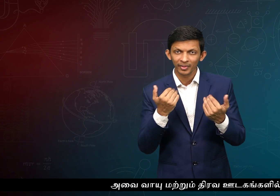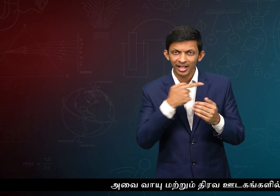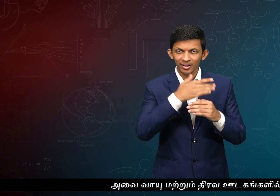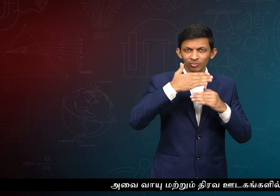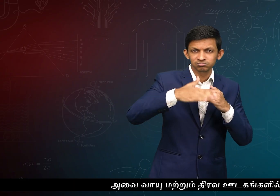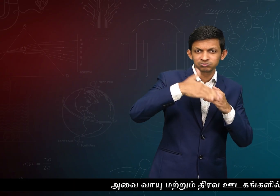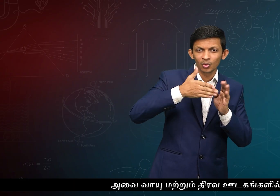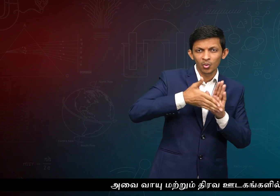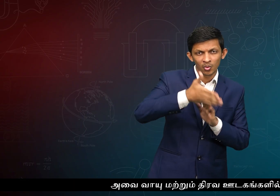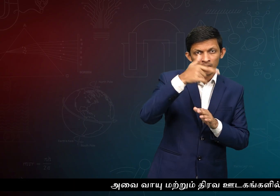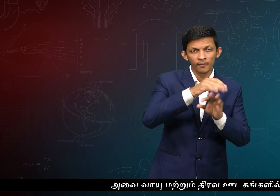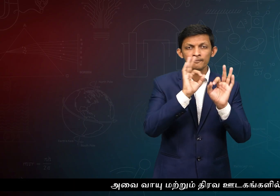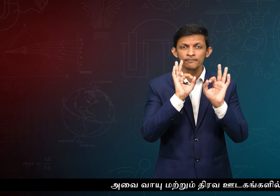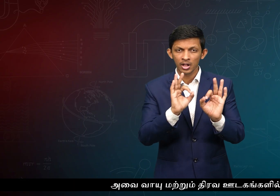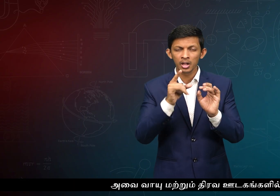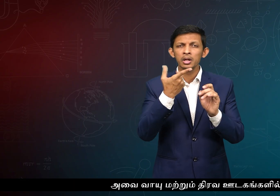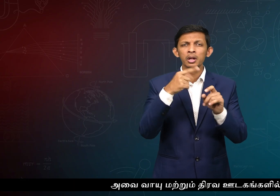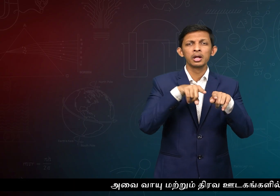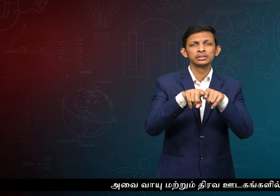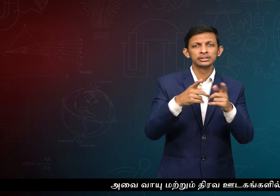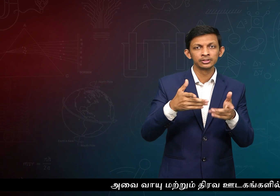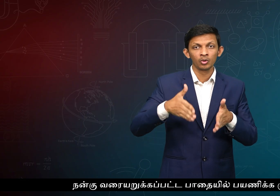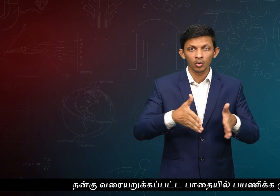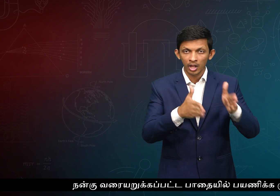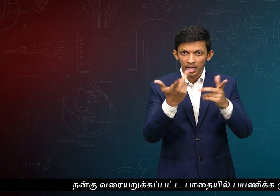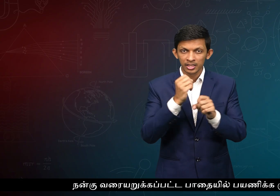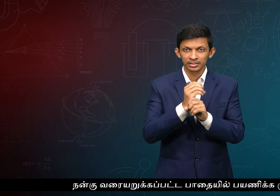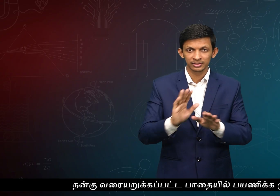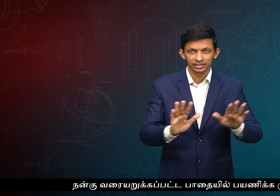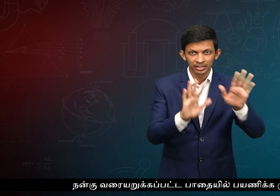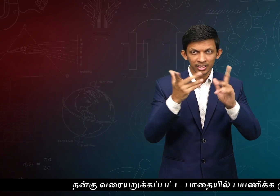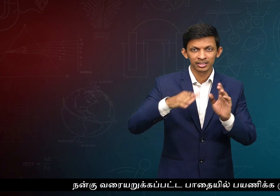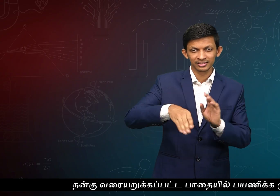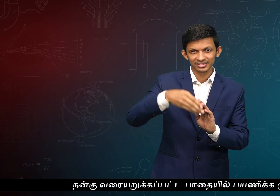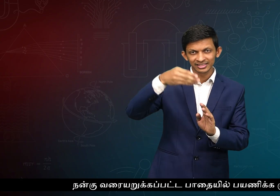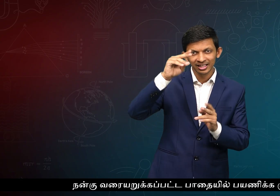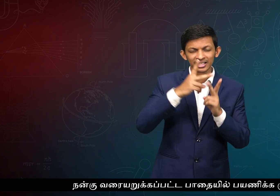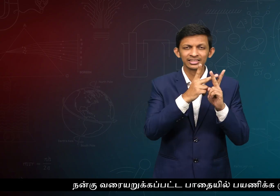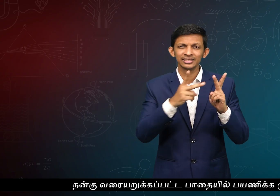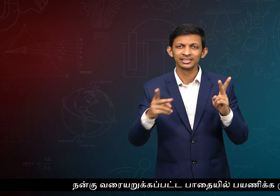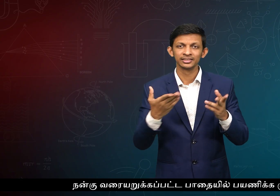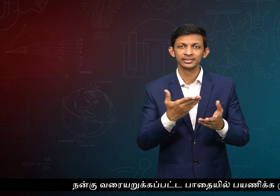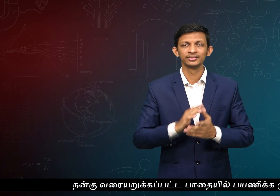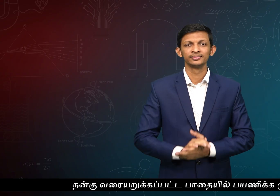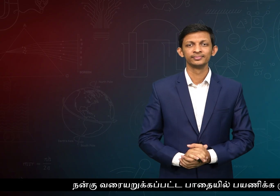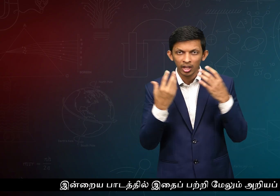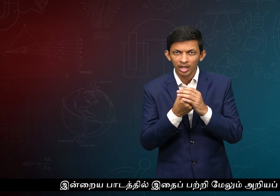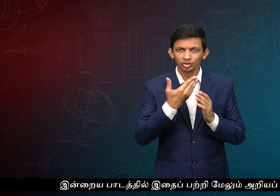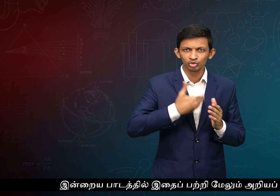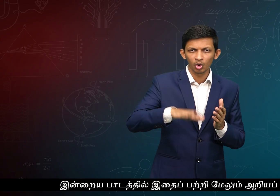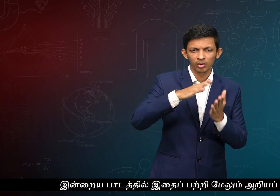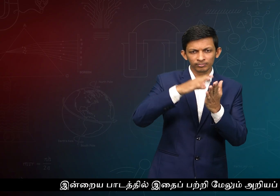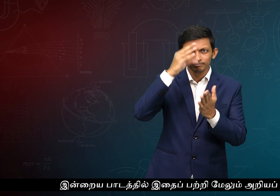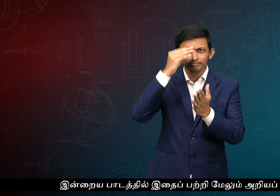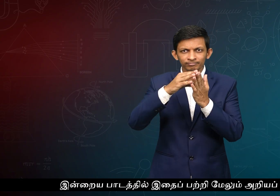அவை வாயு மற்றும் திரவ ஊடகங்களில் நன்கு வரையறுக்கப்பட்ட பாதையில் பயணிக்க முடிகிறது.